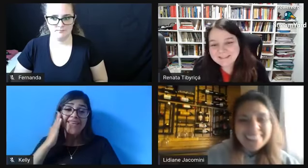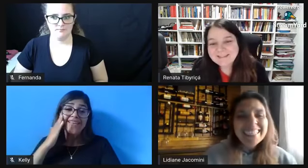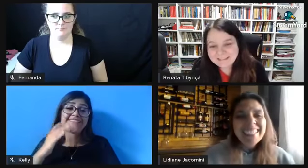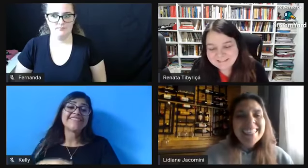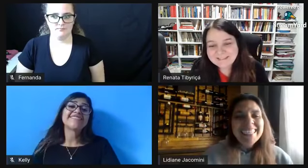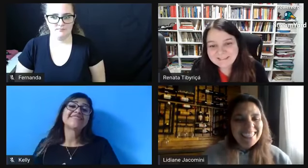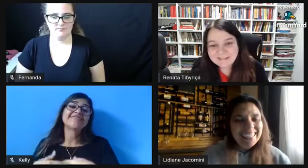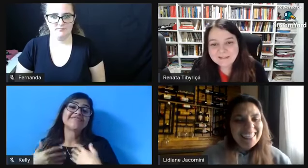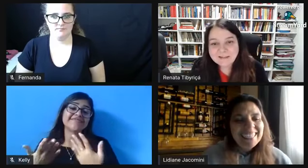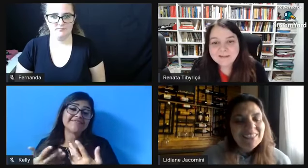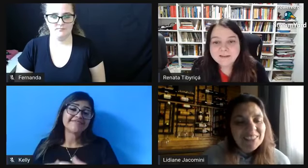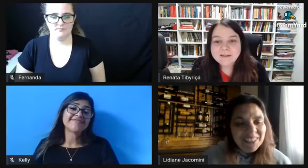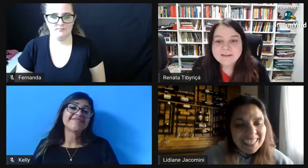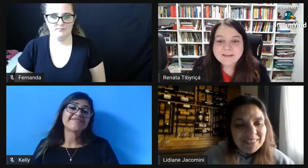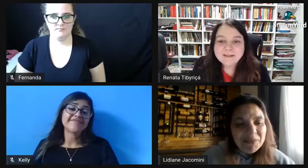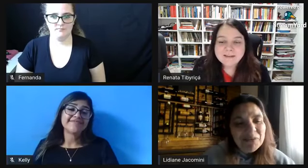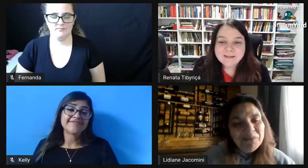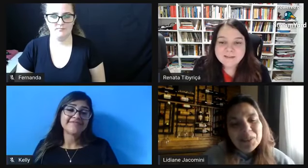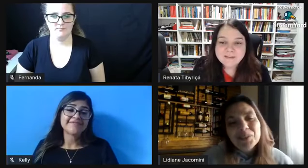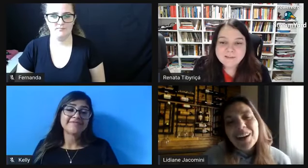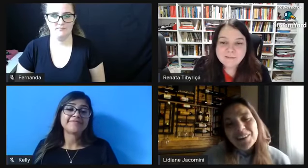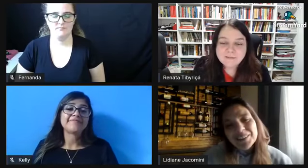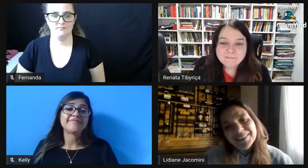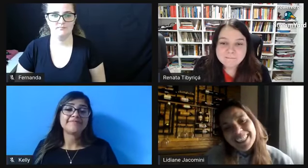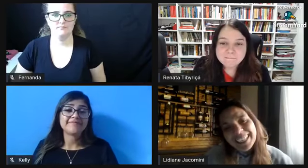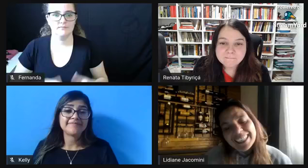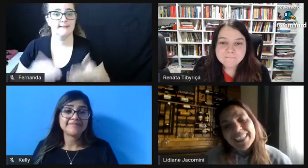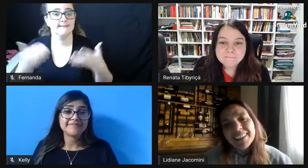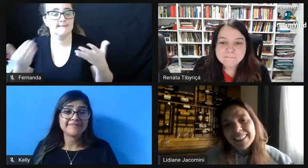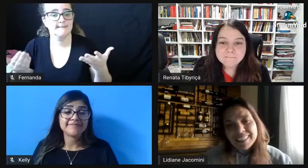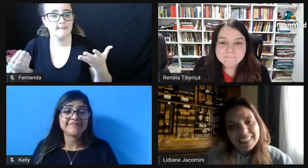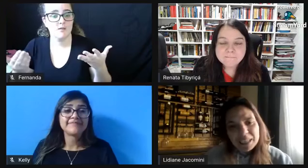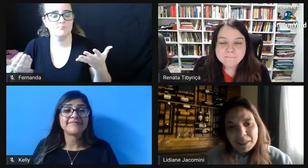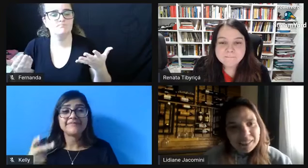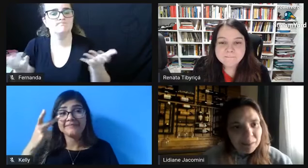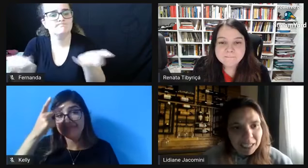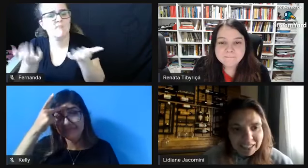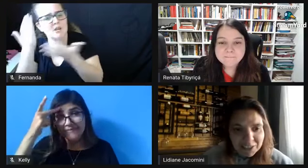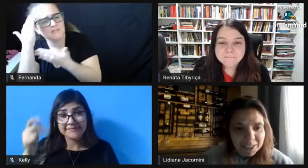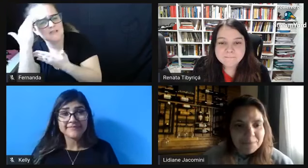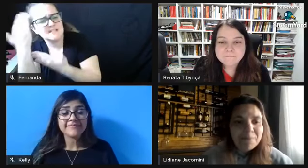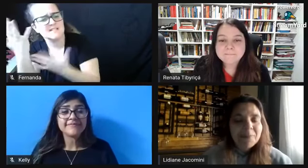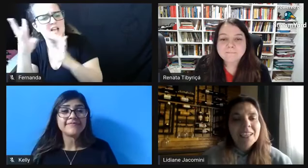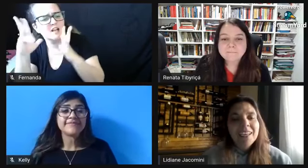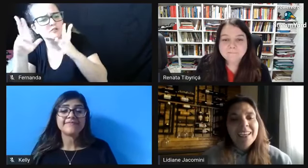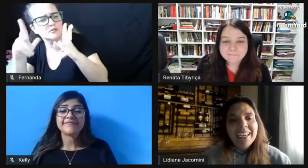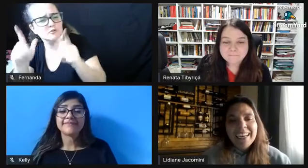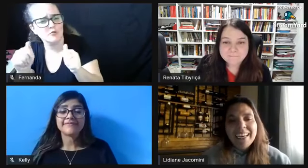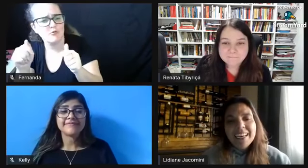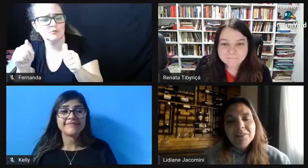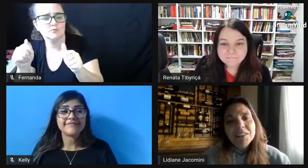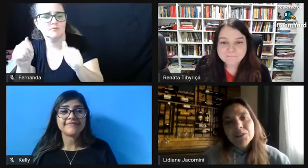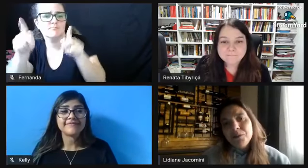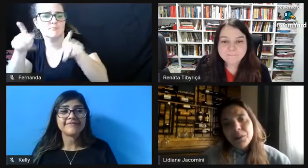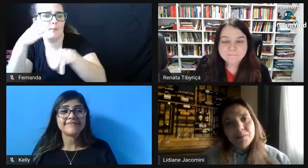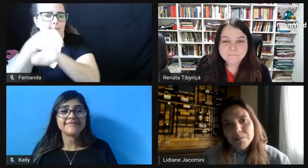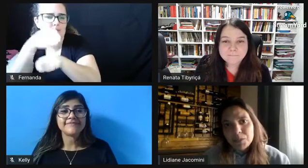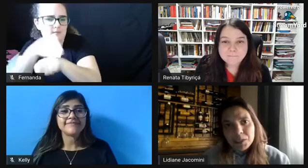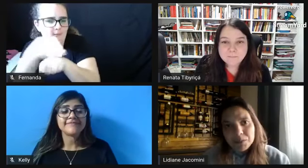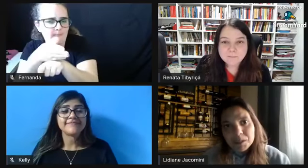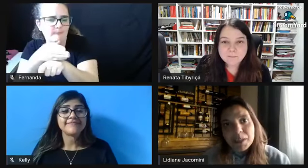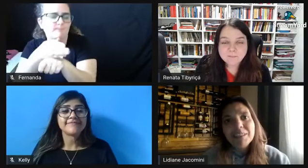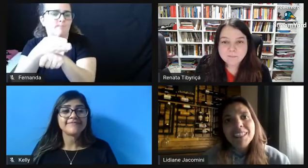viu? Doutora, bom, pessoal, quero agradecer imensamente. Acho que